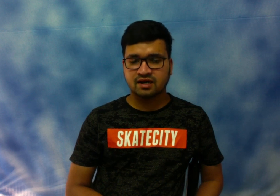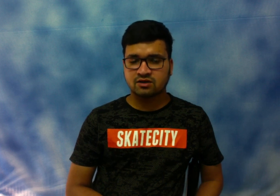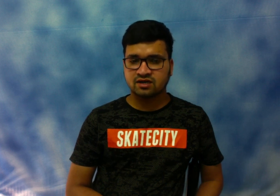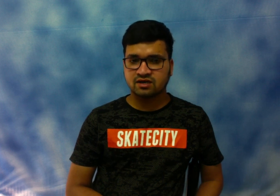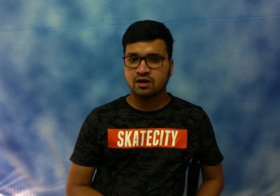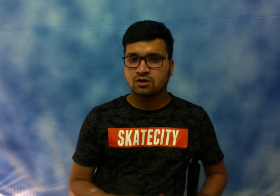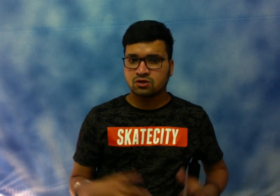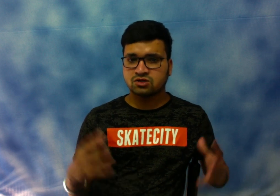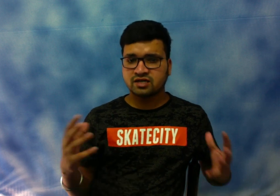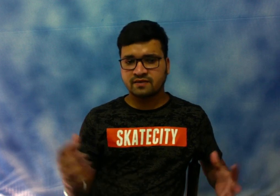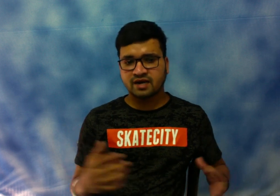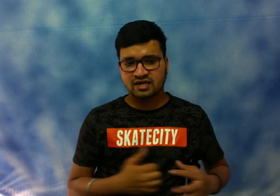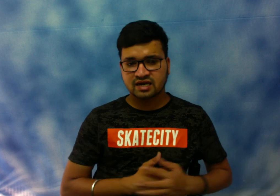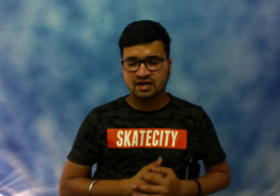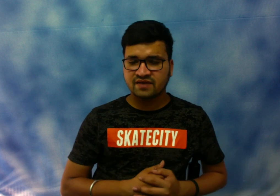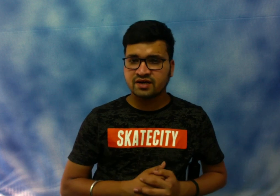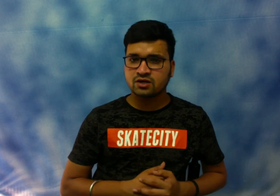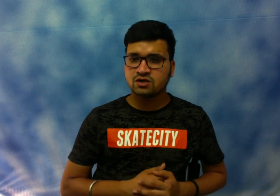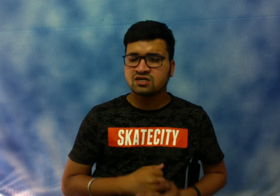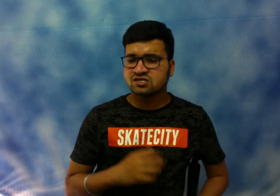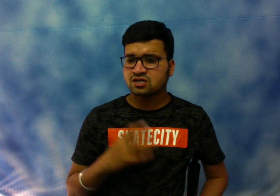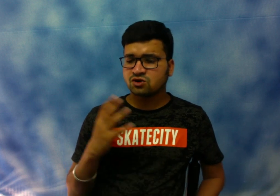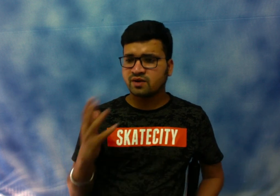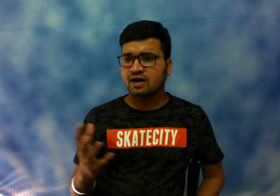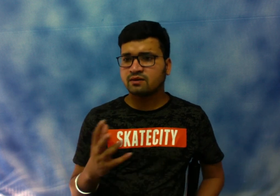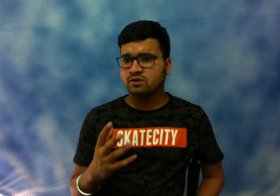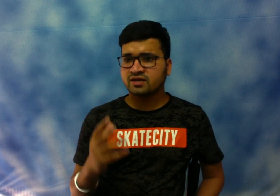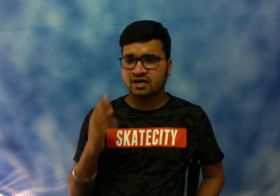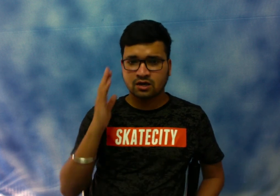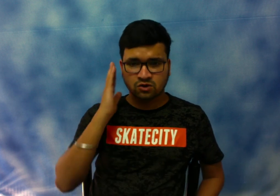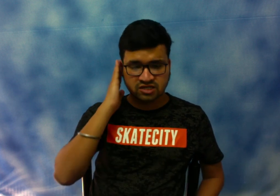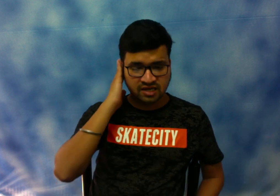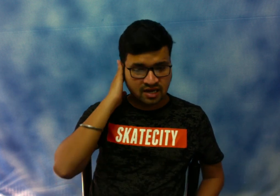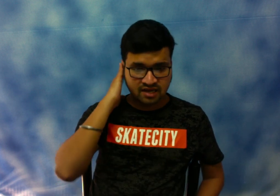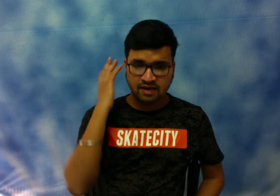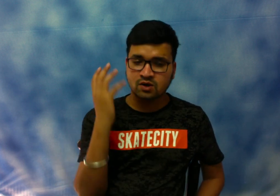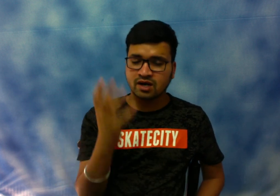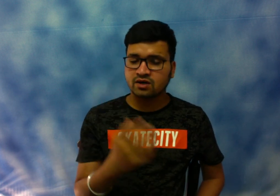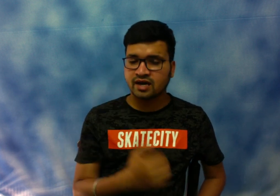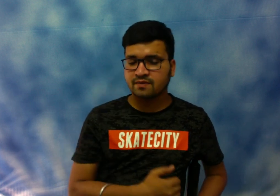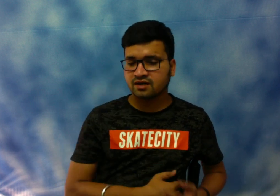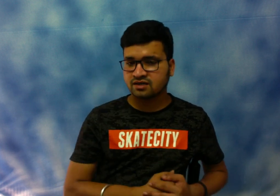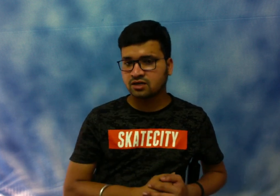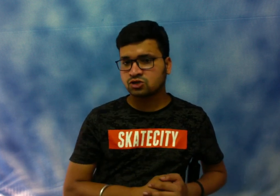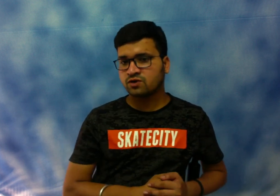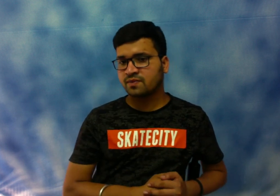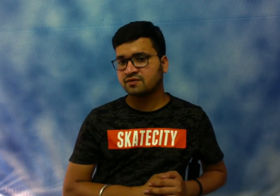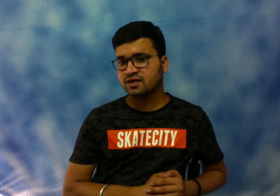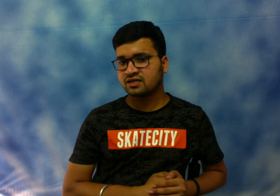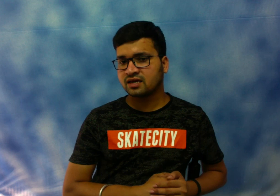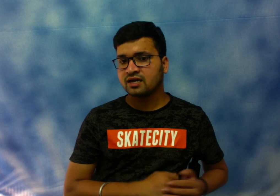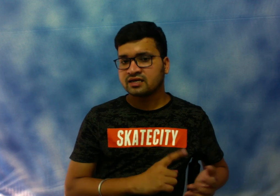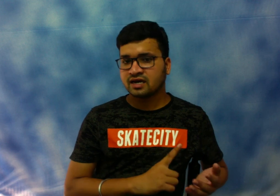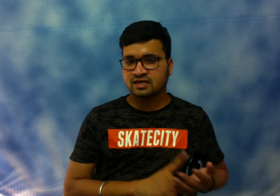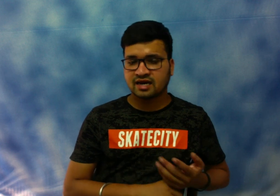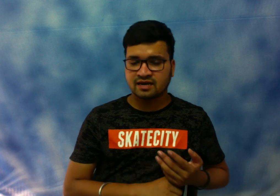होते हैं। दोस्तों ये था मेरा आज का एक नया वीडियो जिसके थ्रू मैंने आप सभी को बताने की कोशिश किया कि कैसे हम उन लोगों की हेल्प कर सकते हैं जो फुटपाथ पर रहते हैं या अनाथालय में